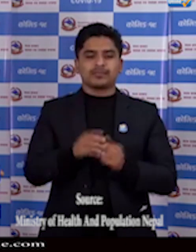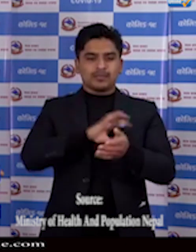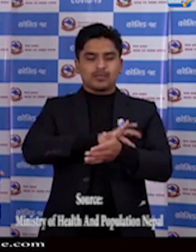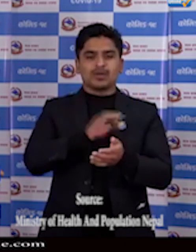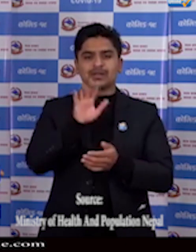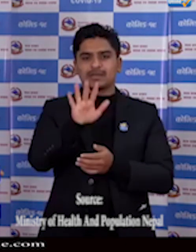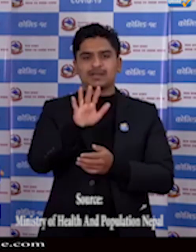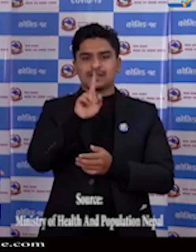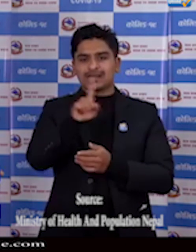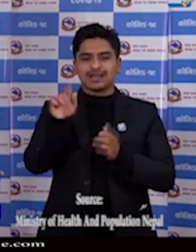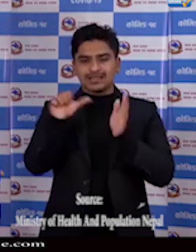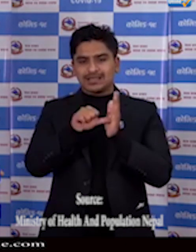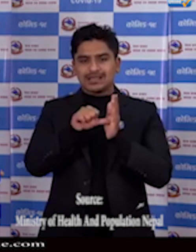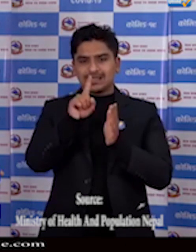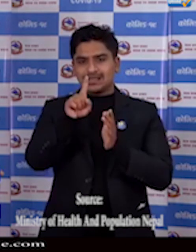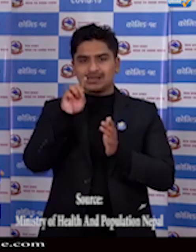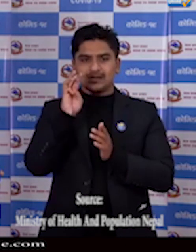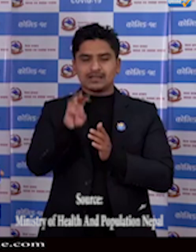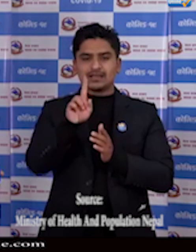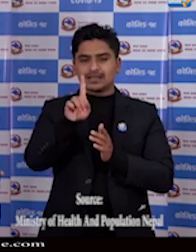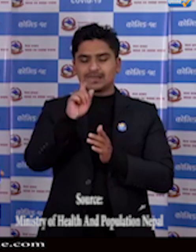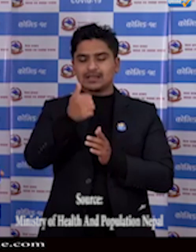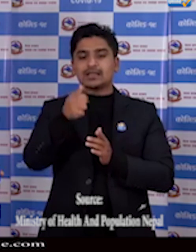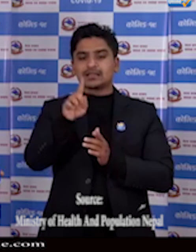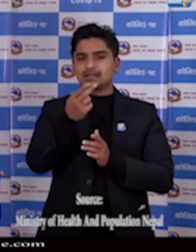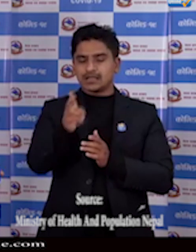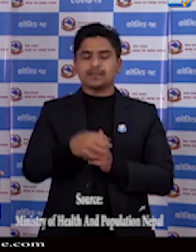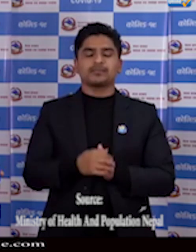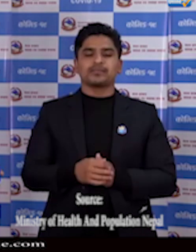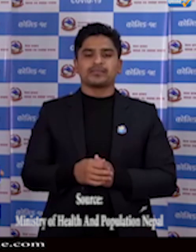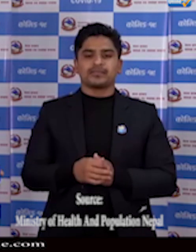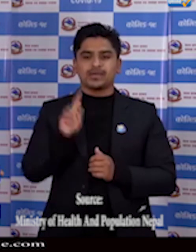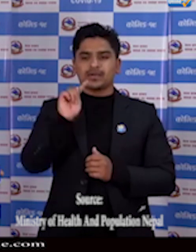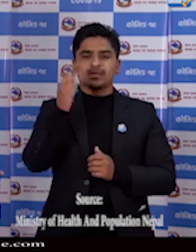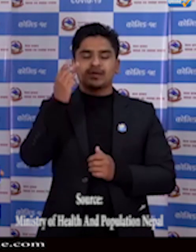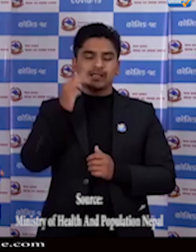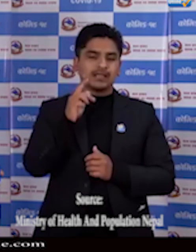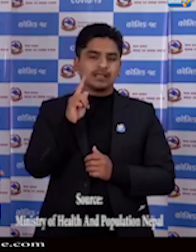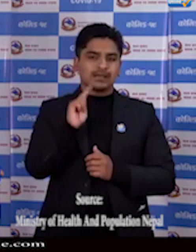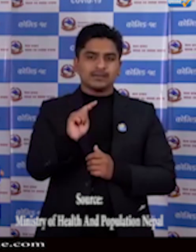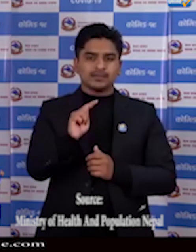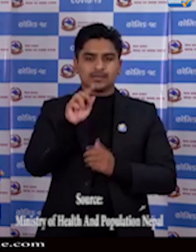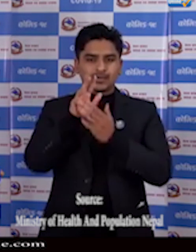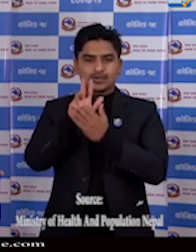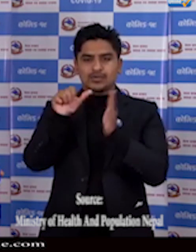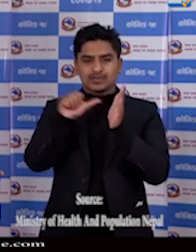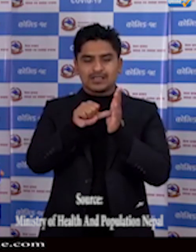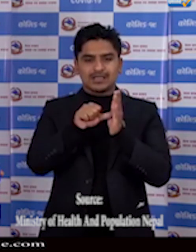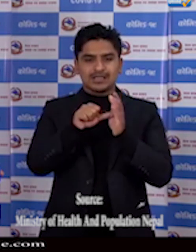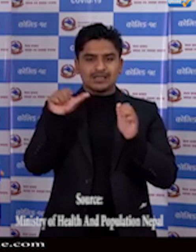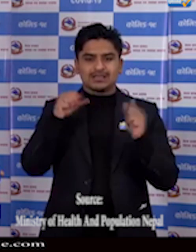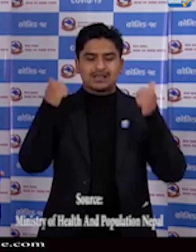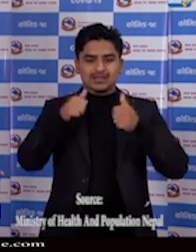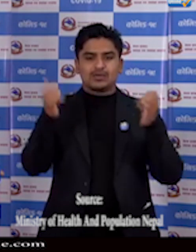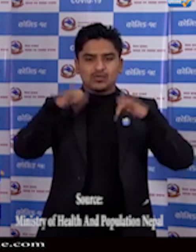प्रदेश नम्बर 5 का 11 जिल्लामा 1061 जना, त्यसै गरी कर्णालीका 9 जिल्लामा जाजरकोट